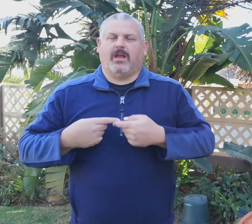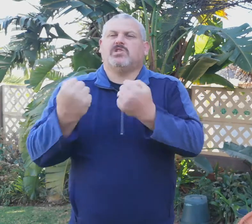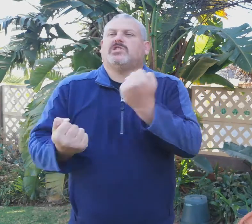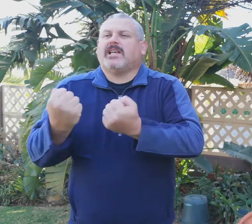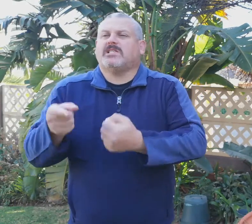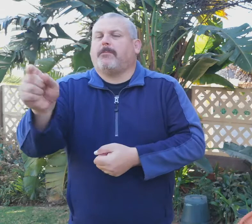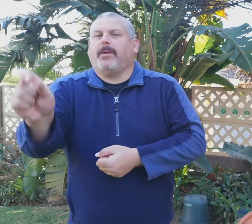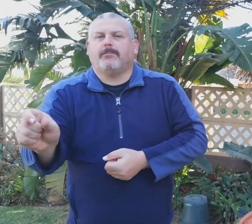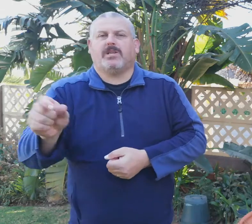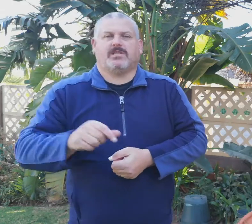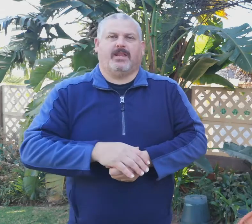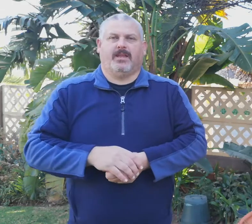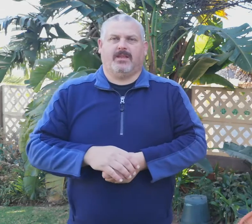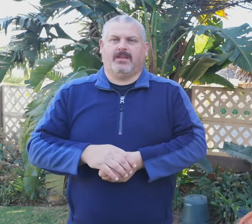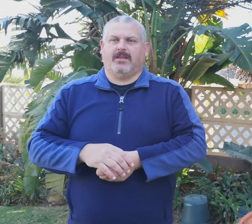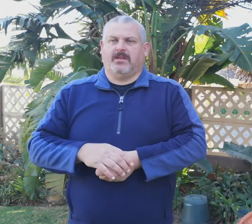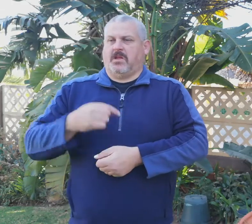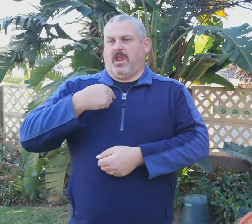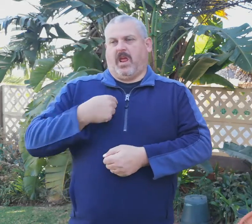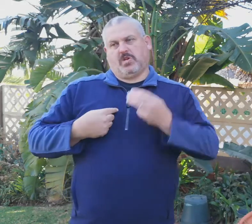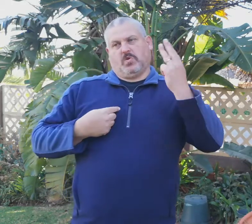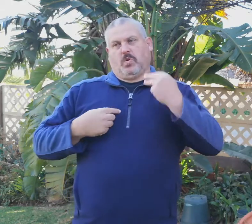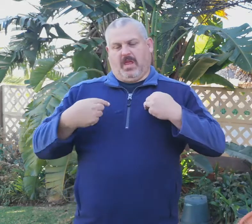I set the big person. Ik is goed.